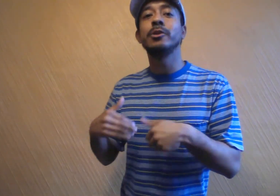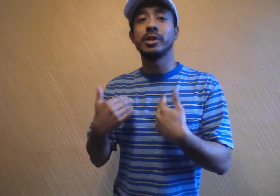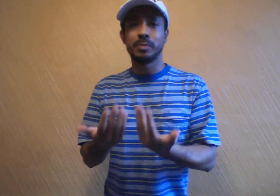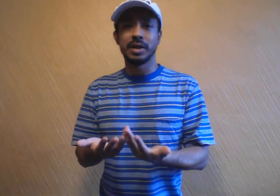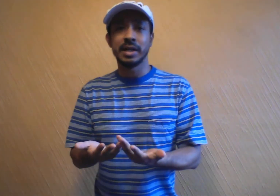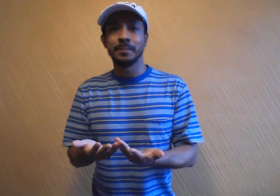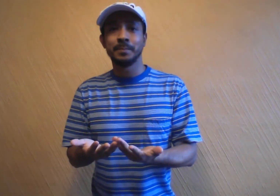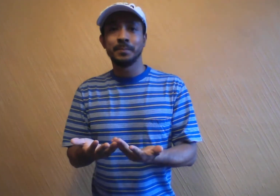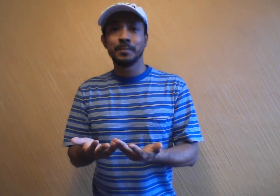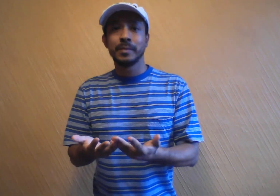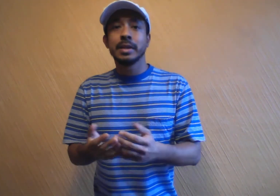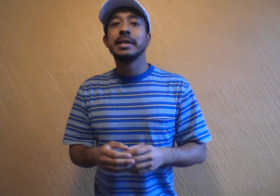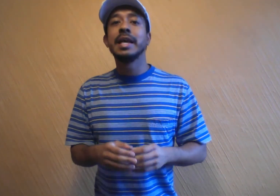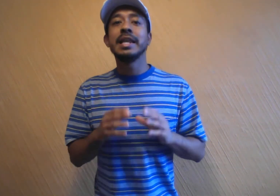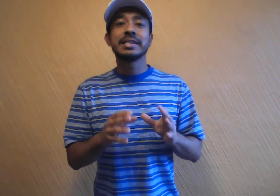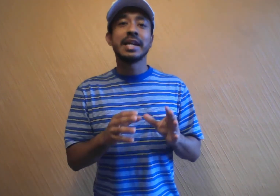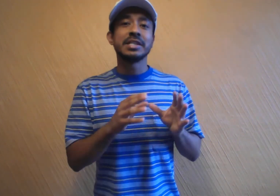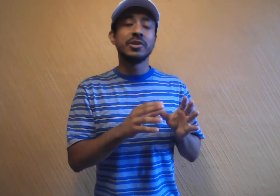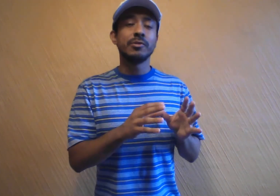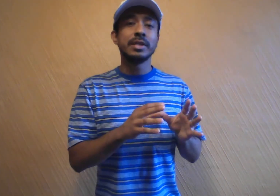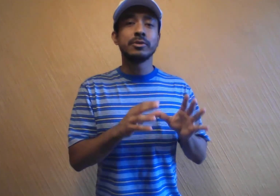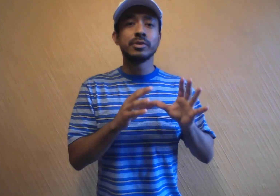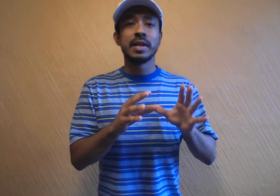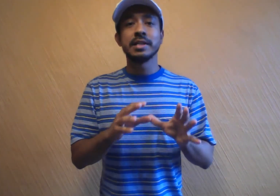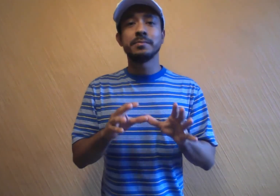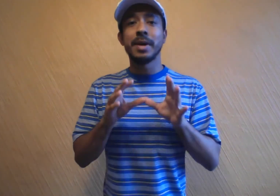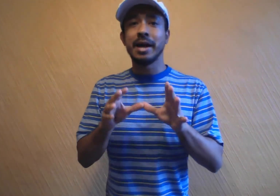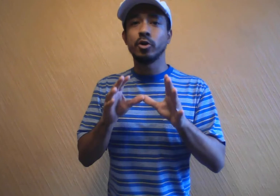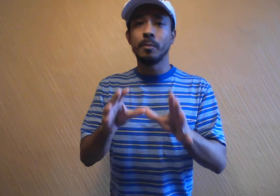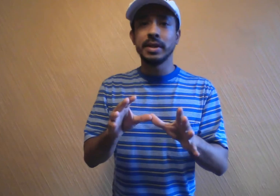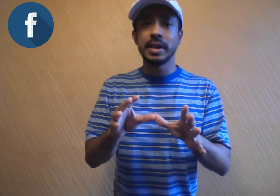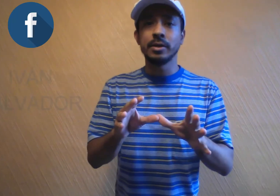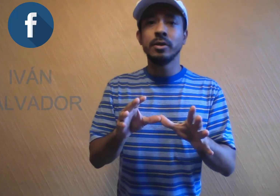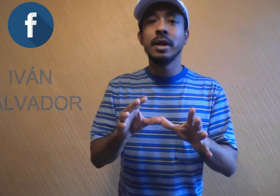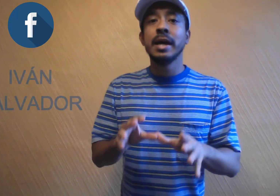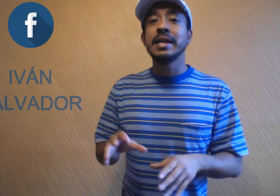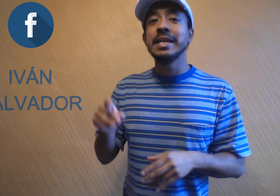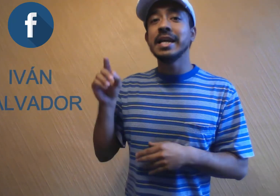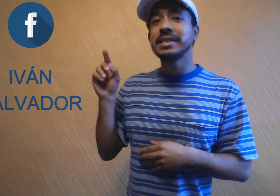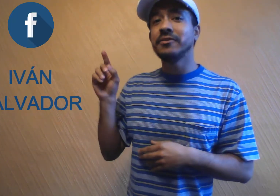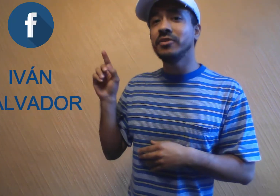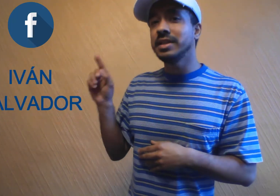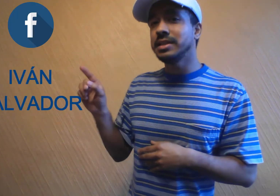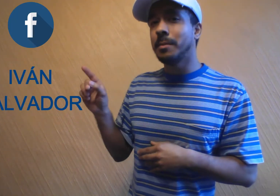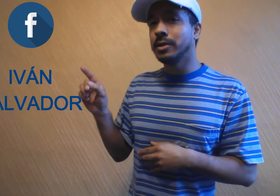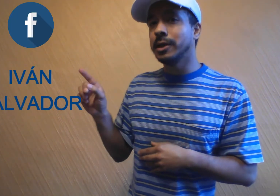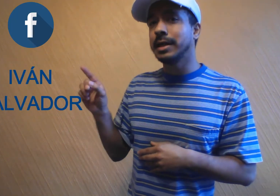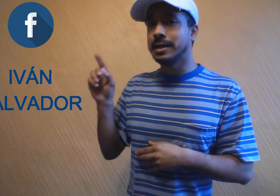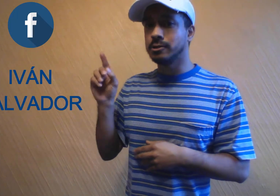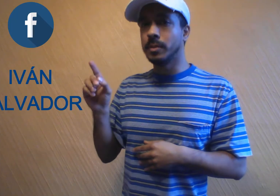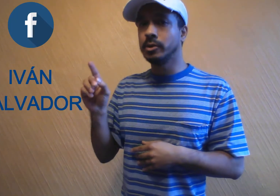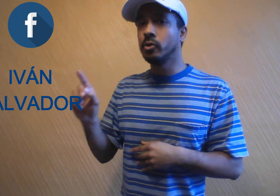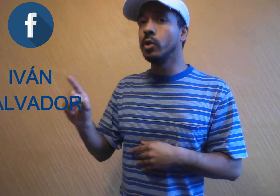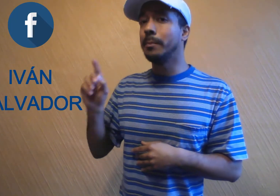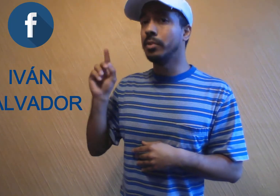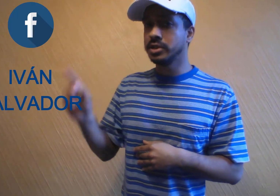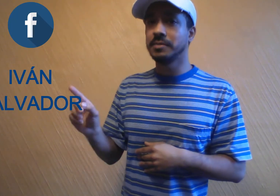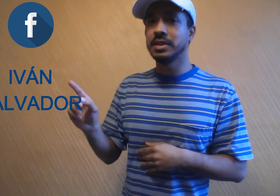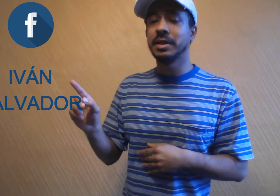lo explicaré. De las canciones que ustedes me han comentado, y este fin de semana que les comento, o la próxima